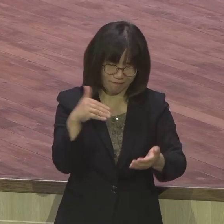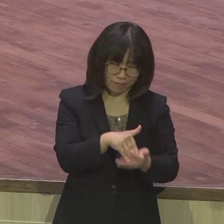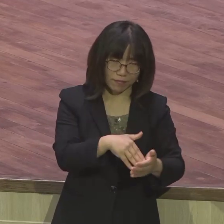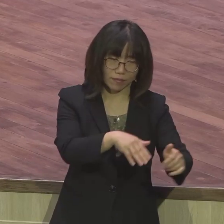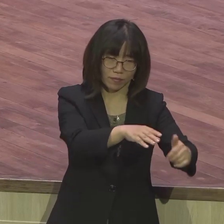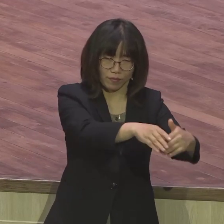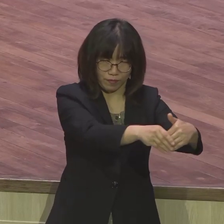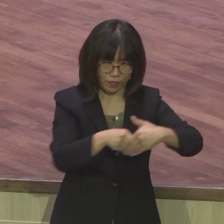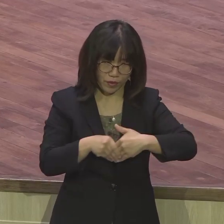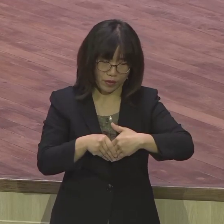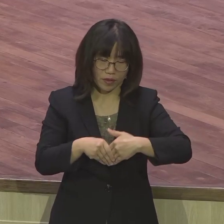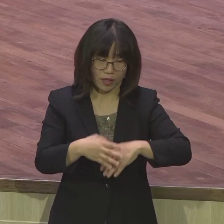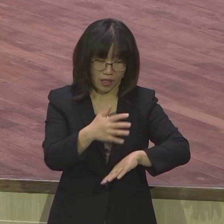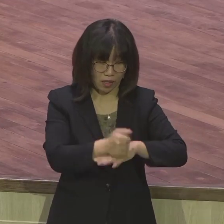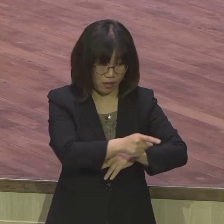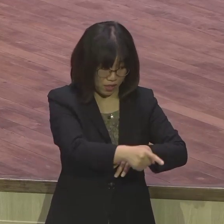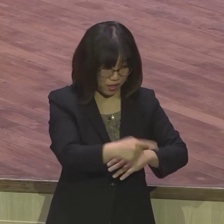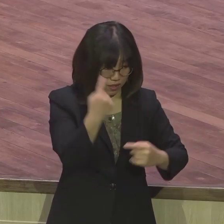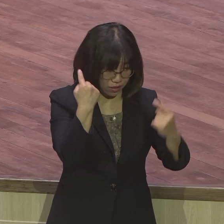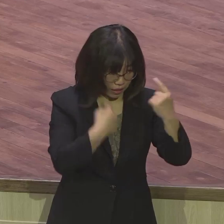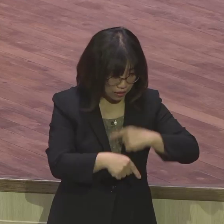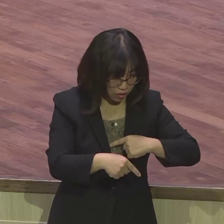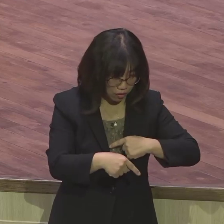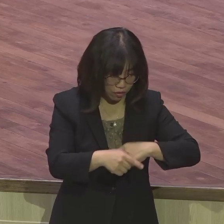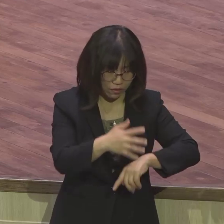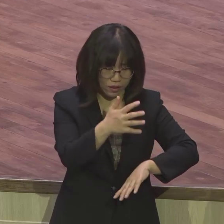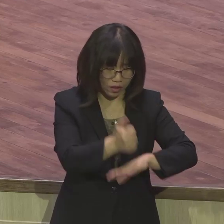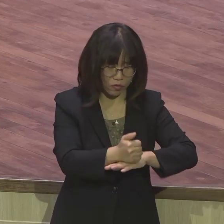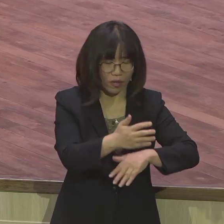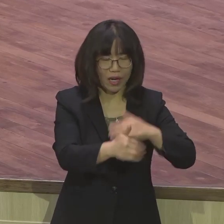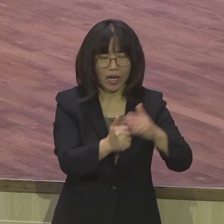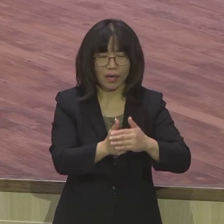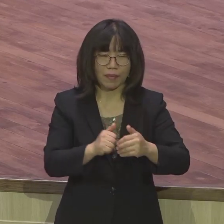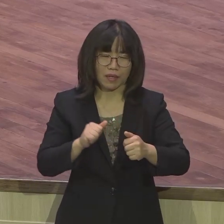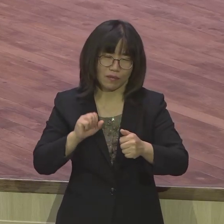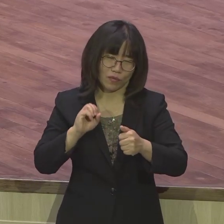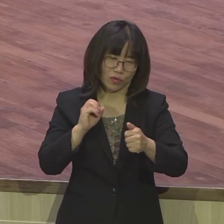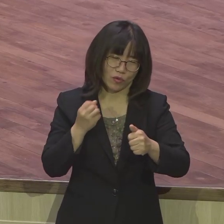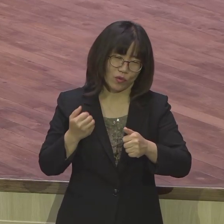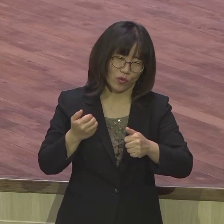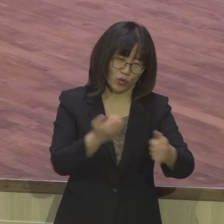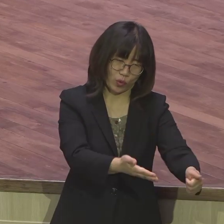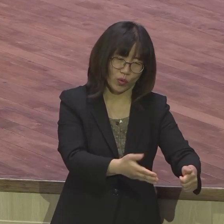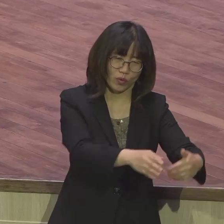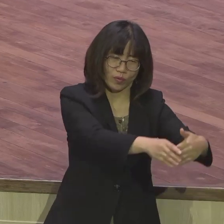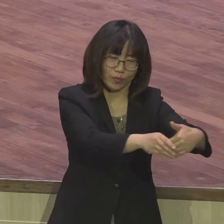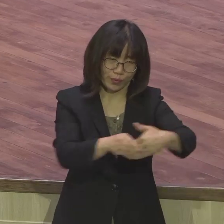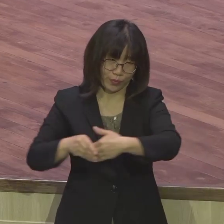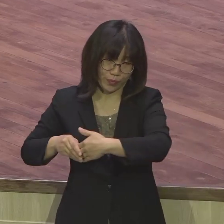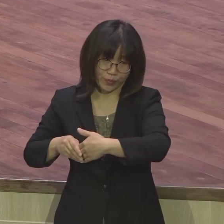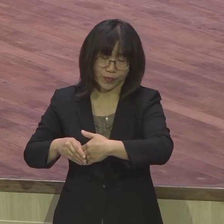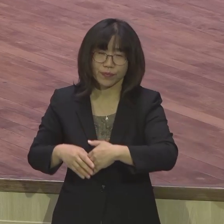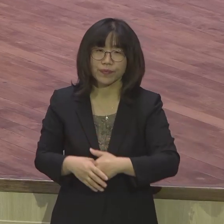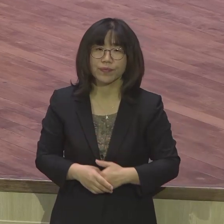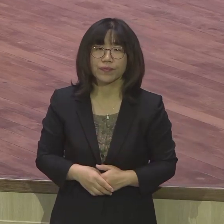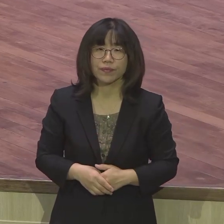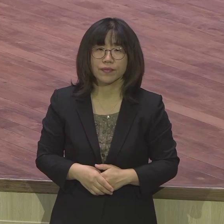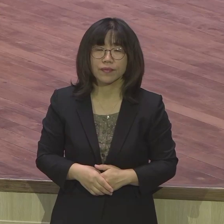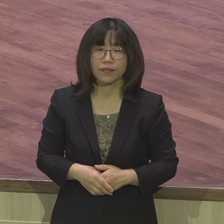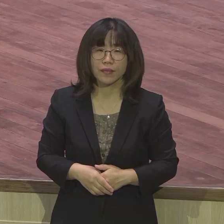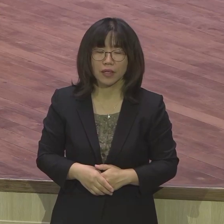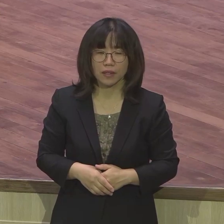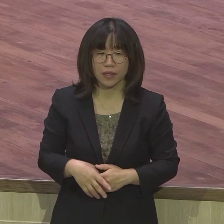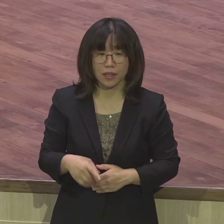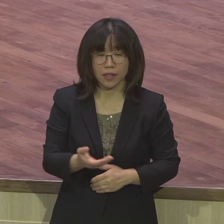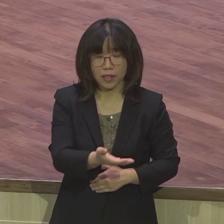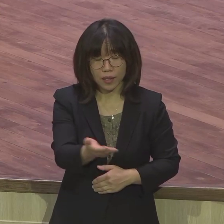하나를 흠집내서 만들면 곤란해요. 흠집내가지고 집중시켜버리면 곤란하다고. 뭐 영적인